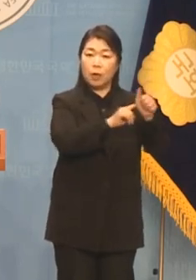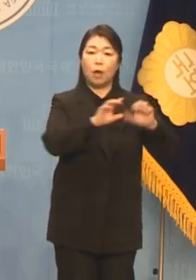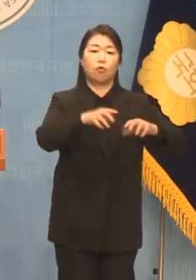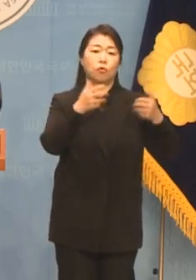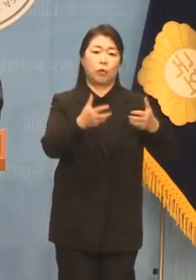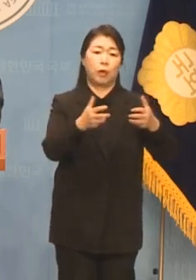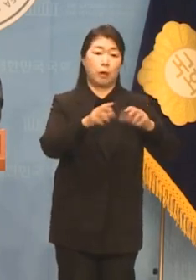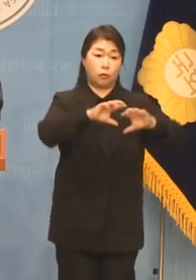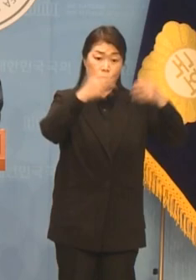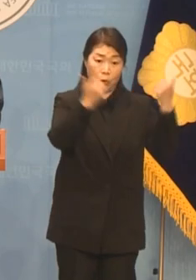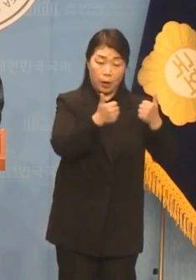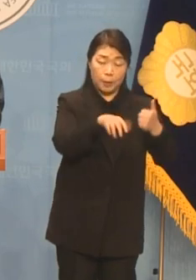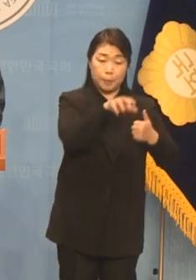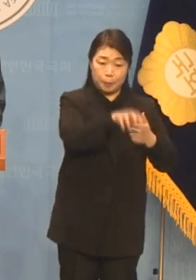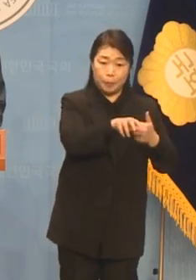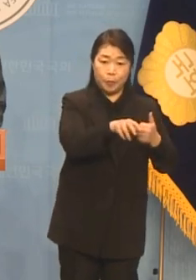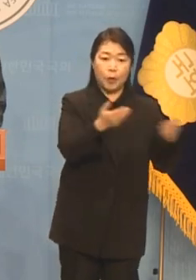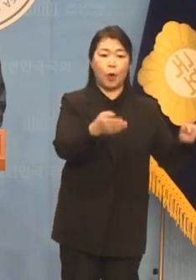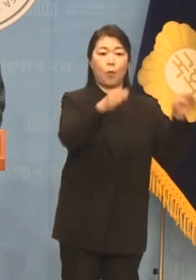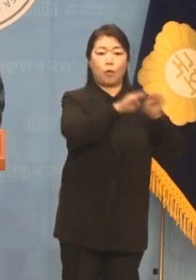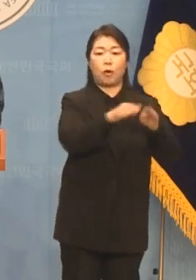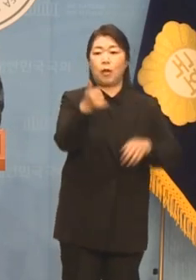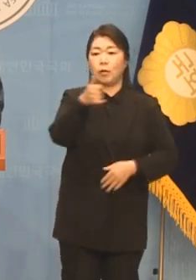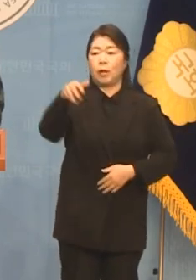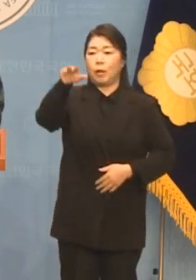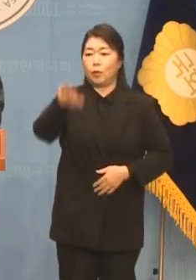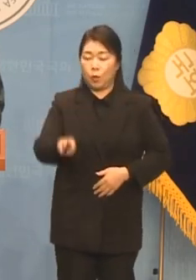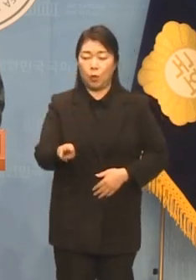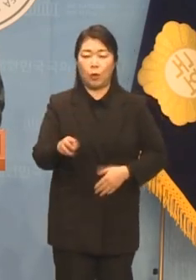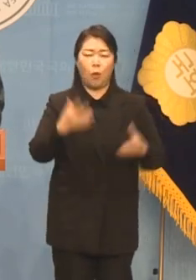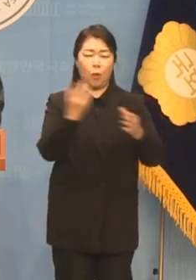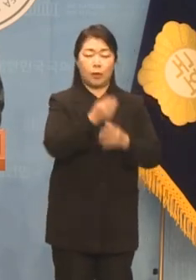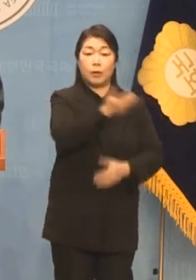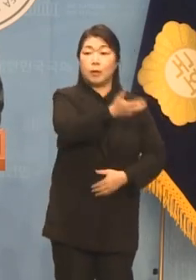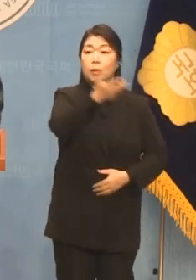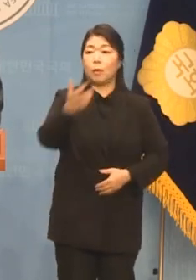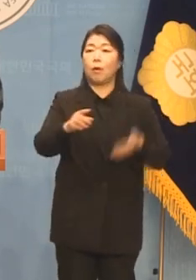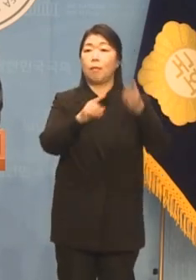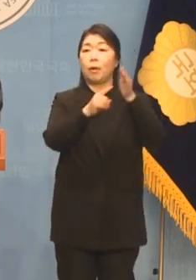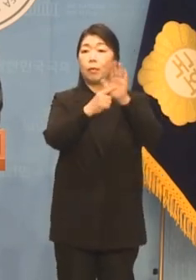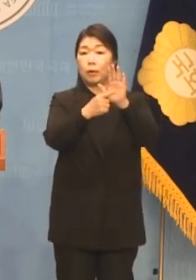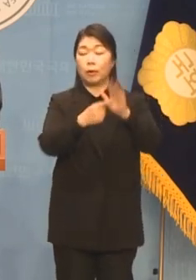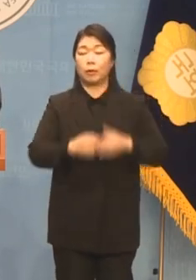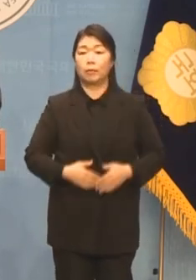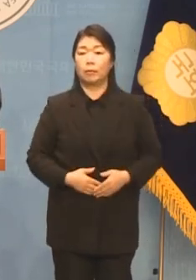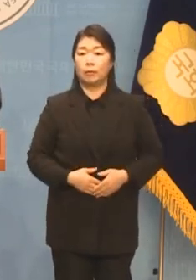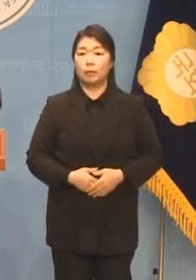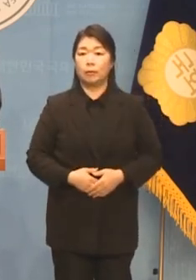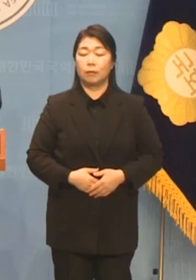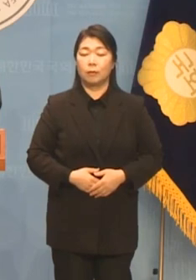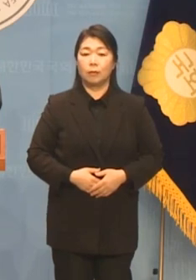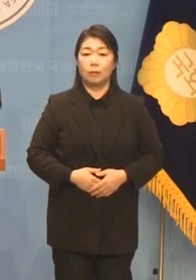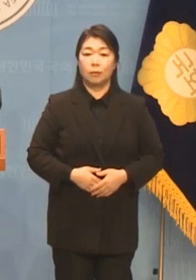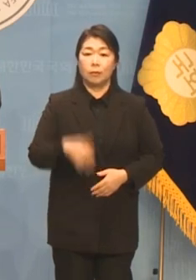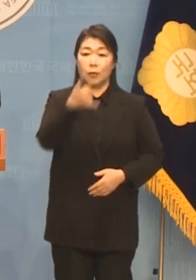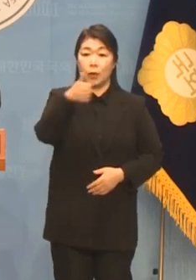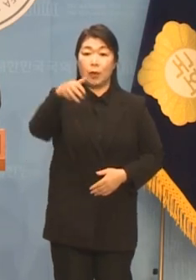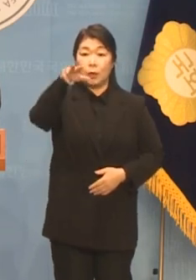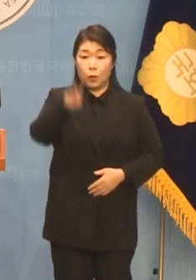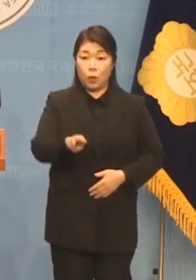발표했습니다 세종시를 행정수도로 완성하겠다는 집권여당의 강력한 의지의